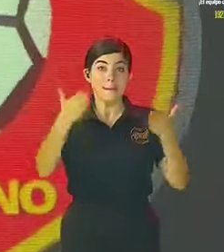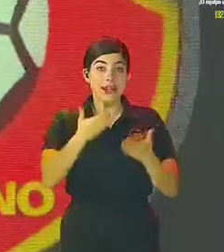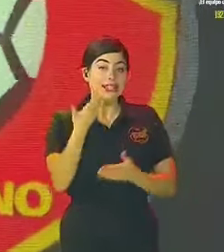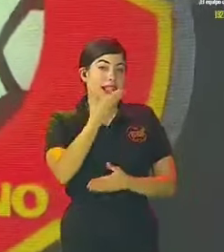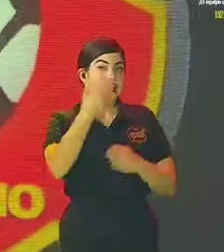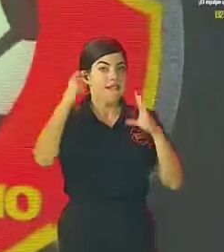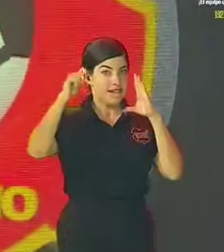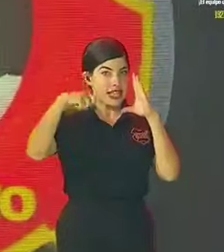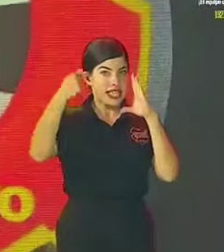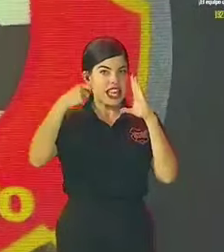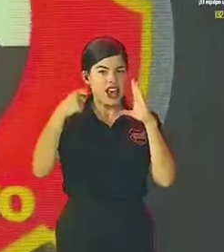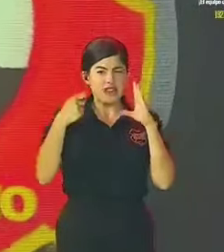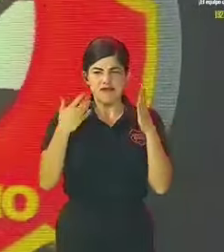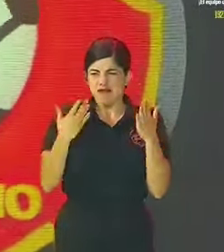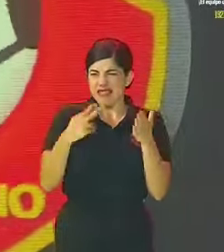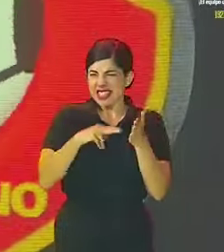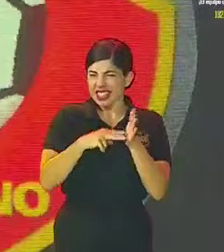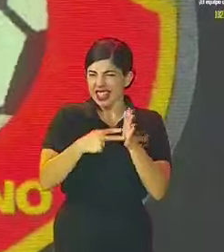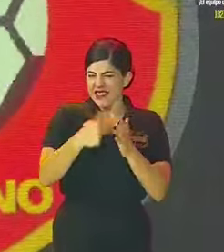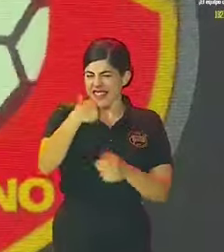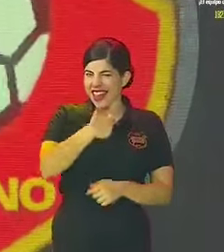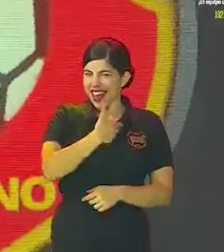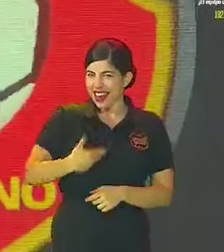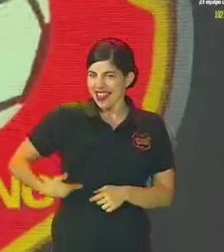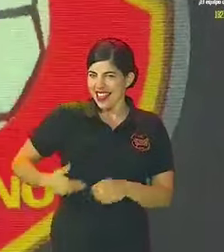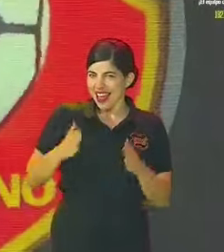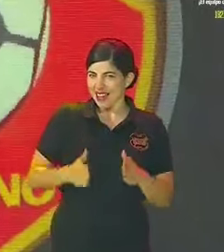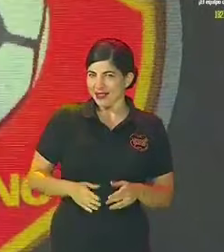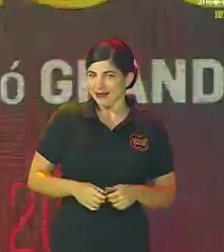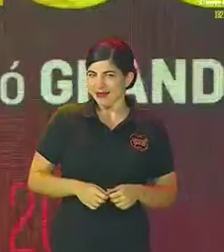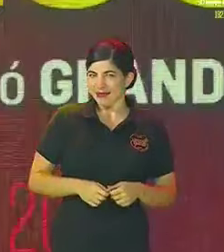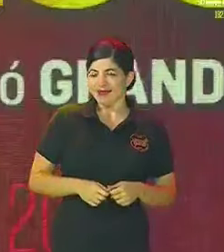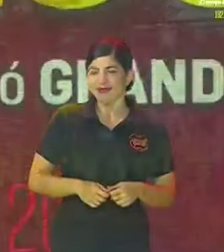video de qué significa ser herediano.